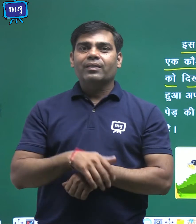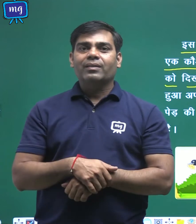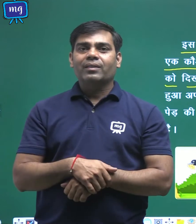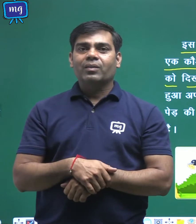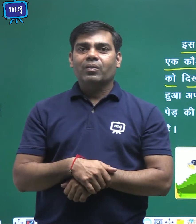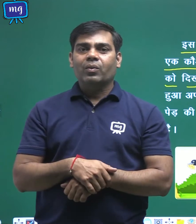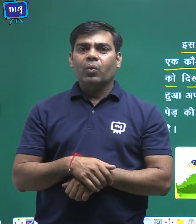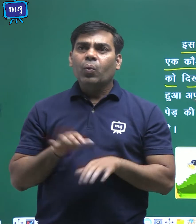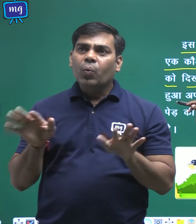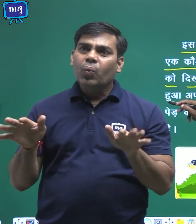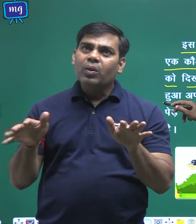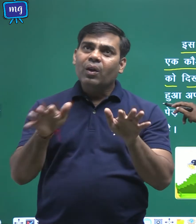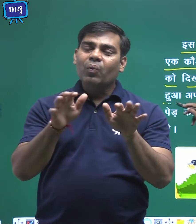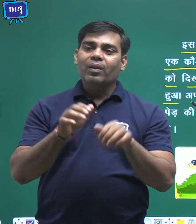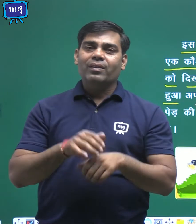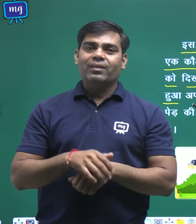उड़ता हुआ